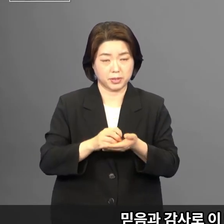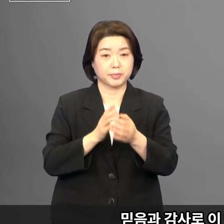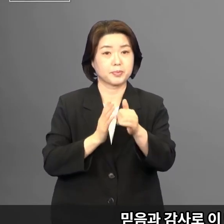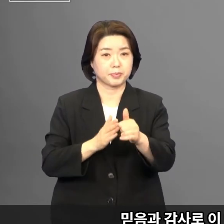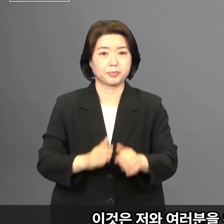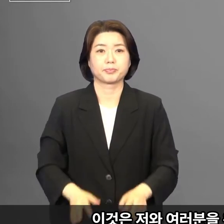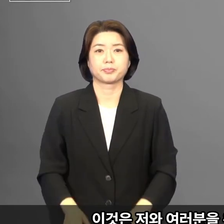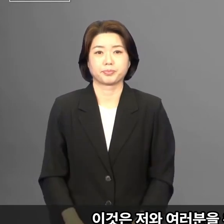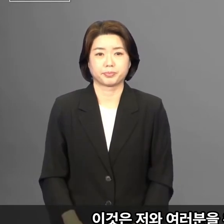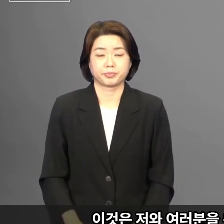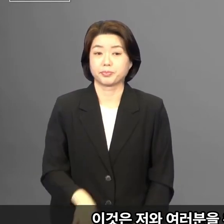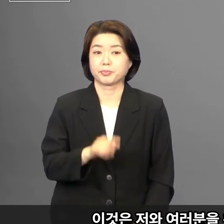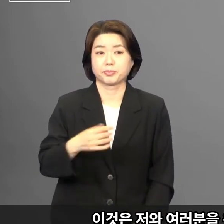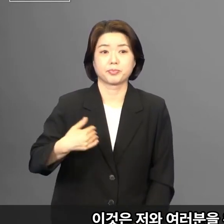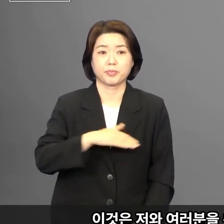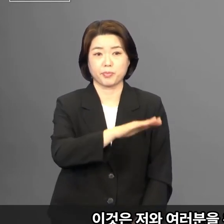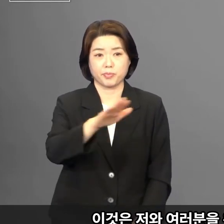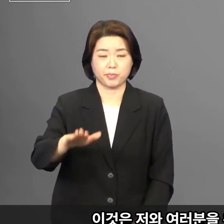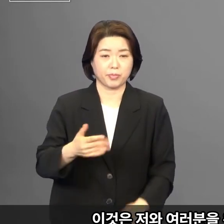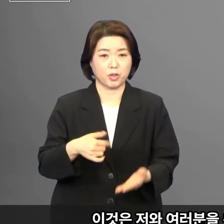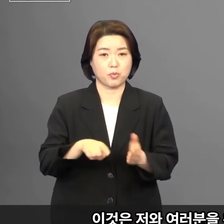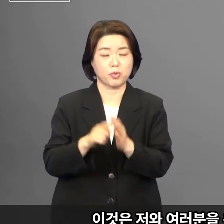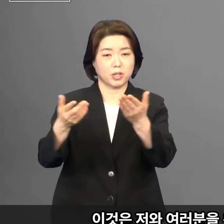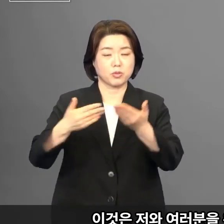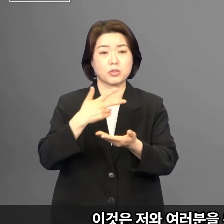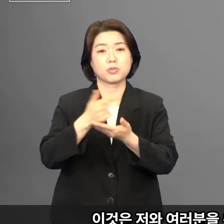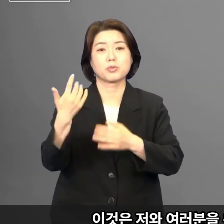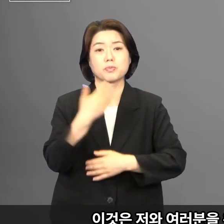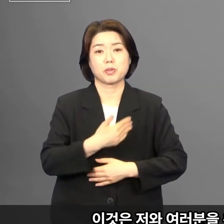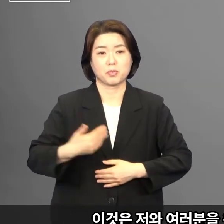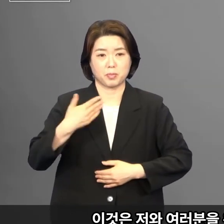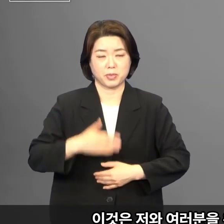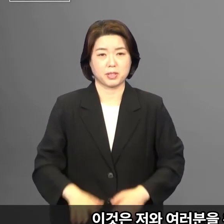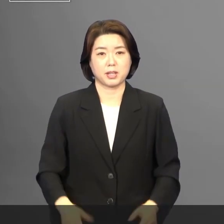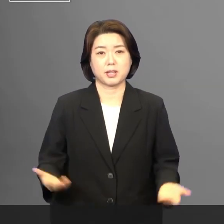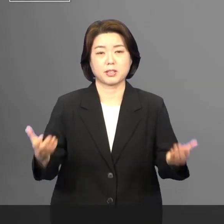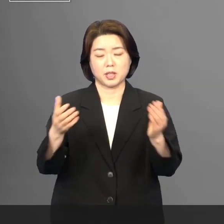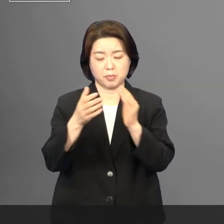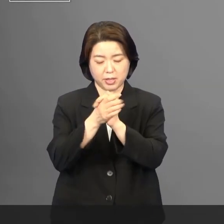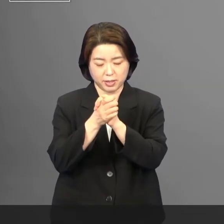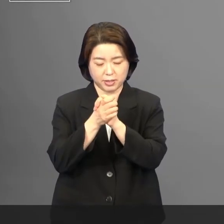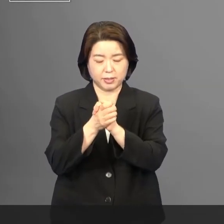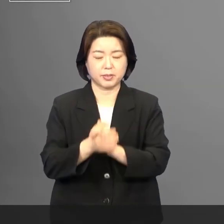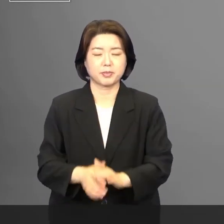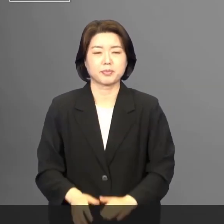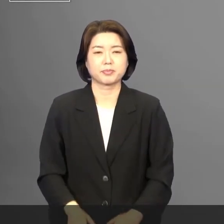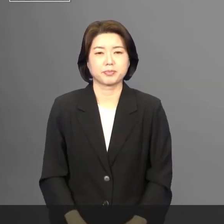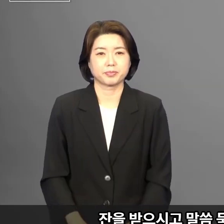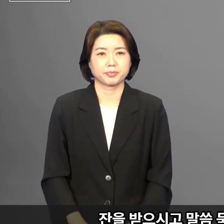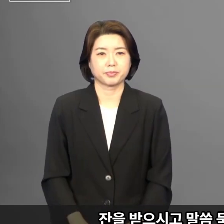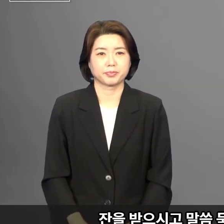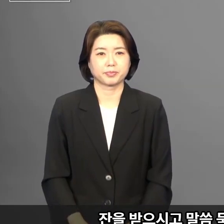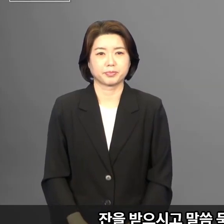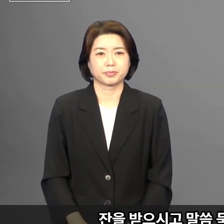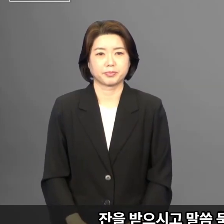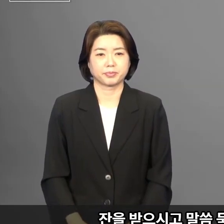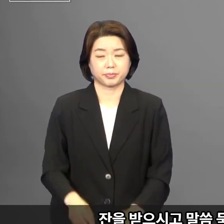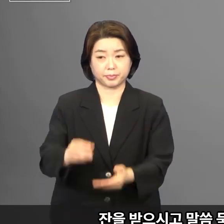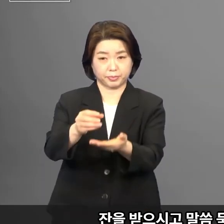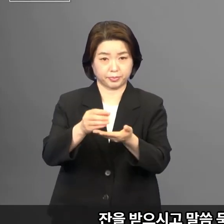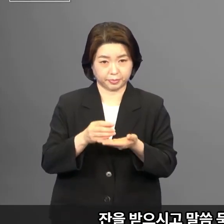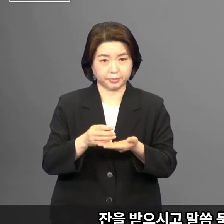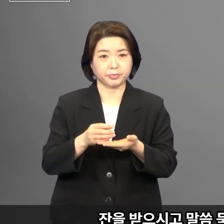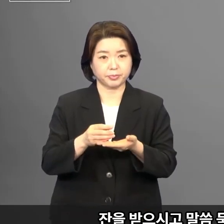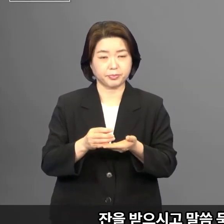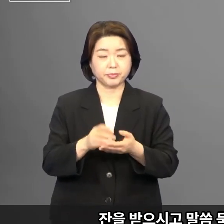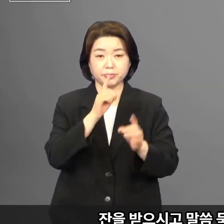바랍니다. 이것은 저와 여러분을 위해 주시는 주님의 몸입니다. 아멘. 잔을